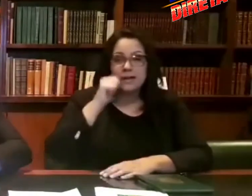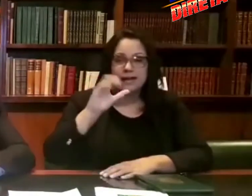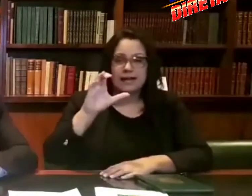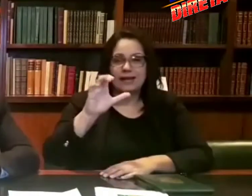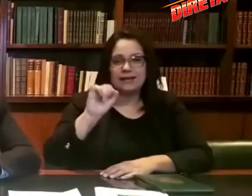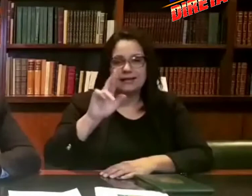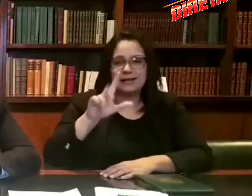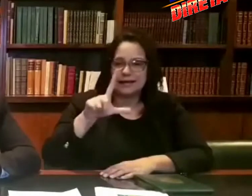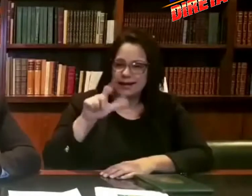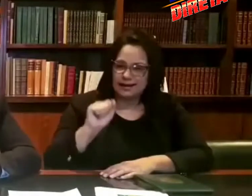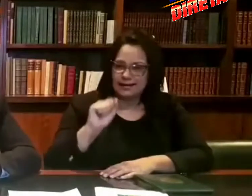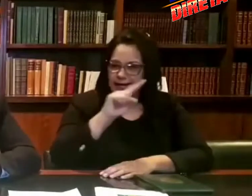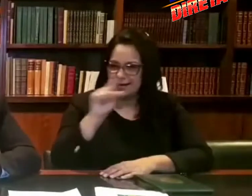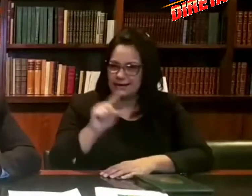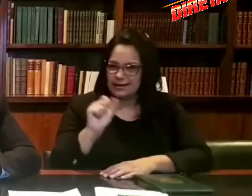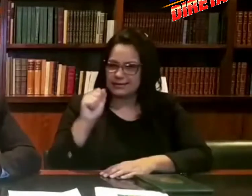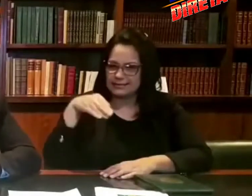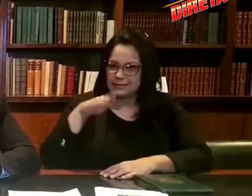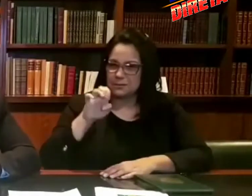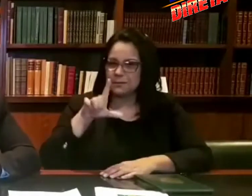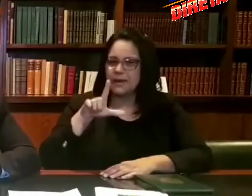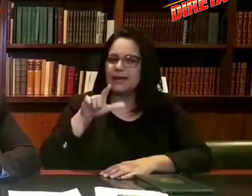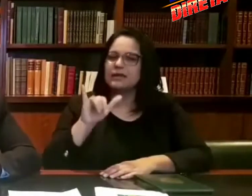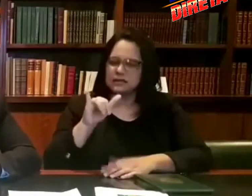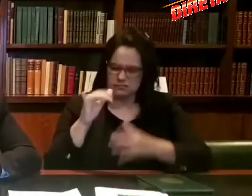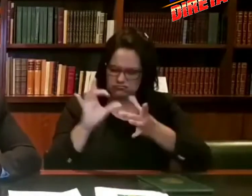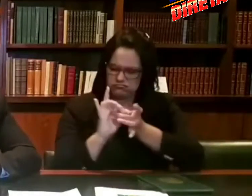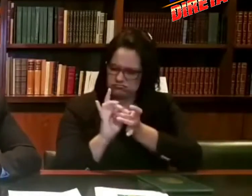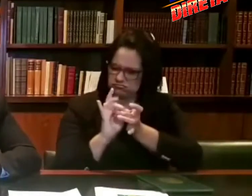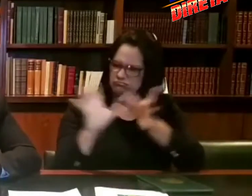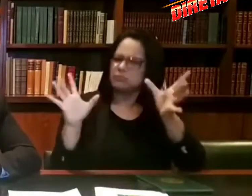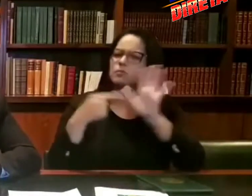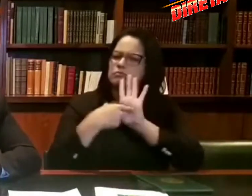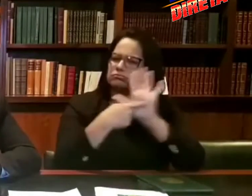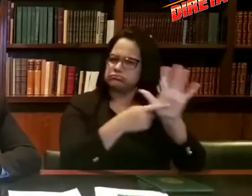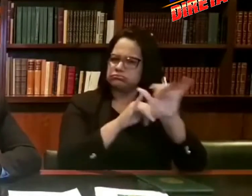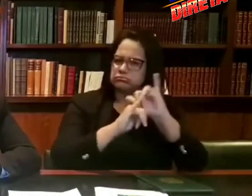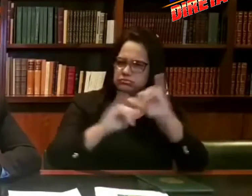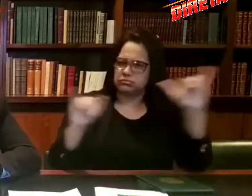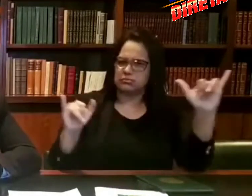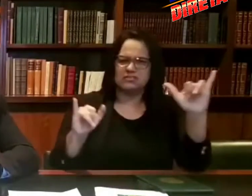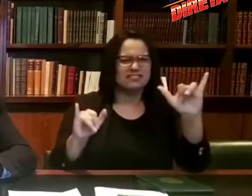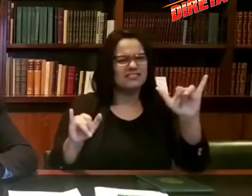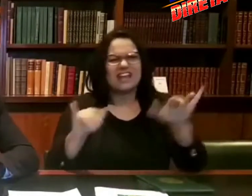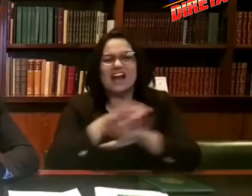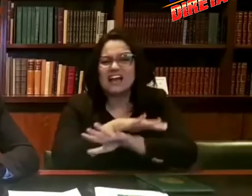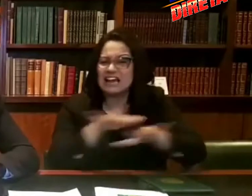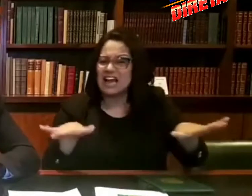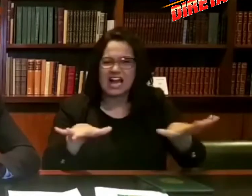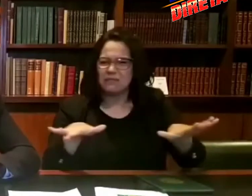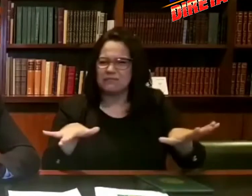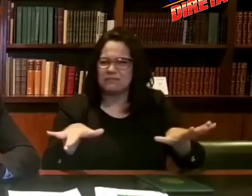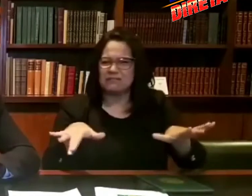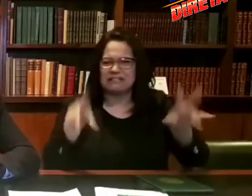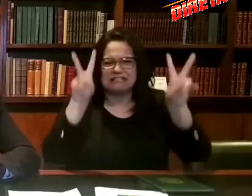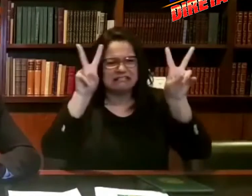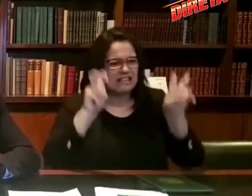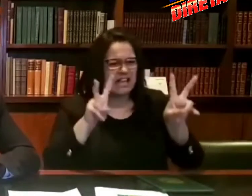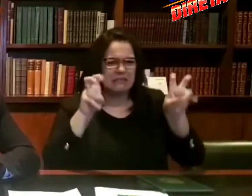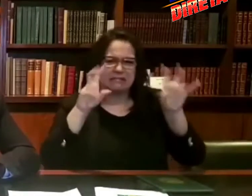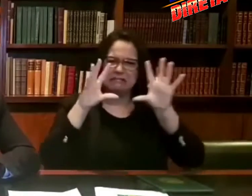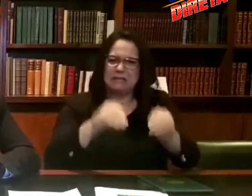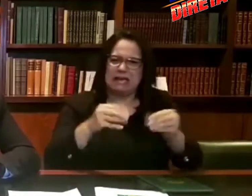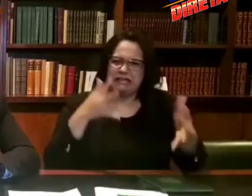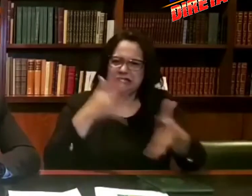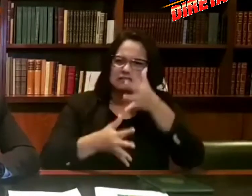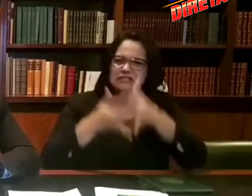a Carla Zambelli autorizou a divulgação, e é uma coisa que bota um ponto final nessa questão de